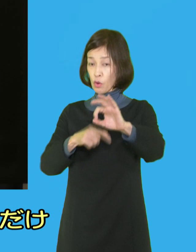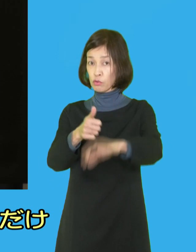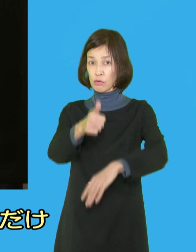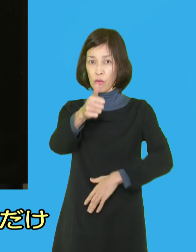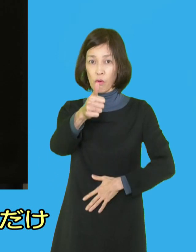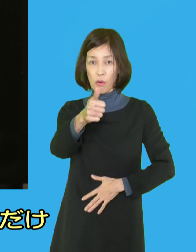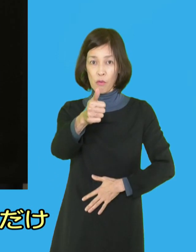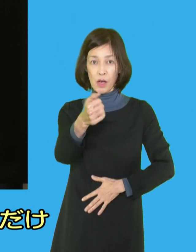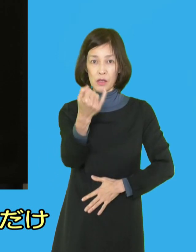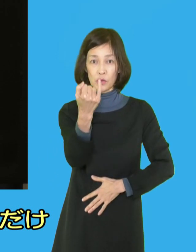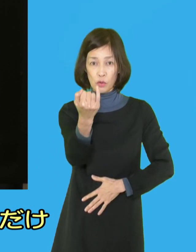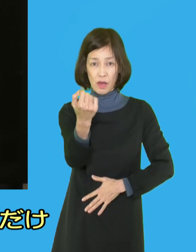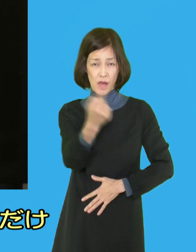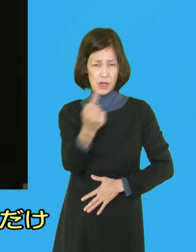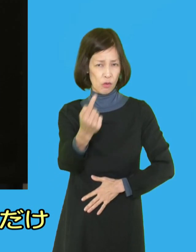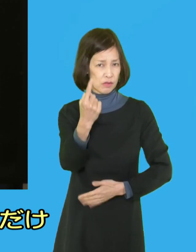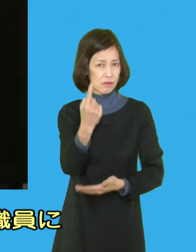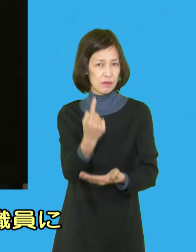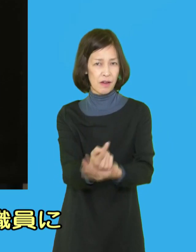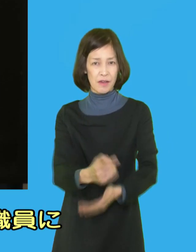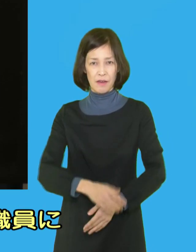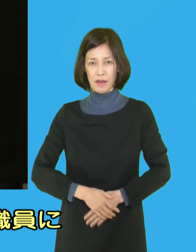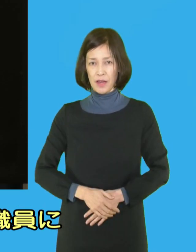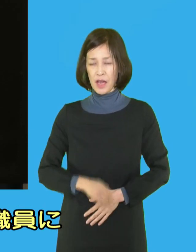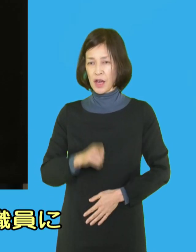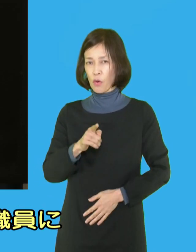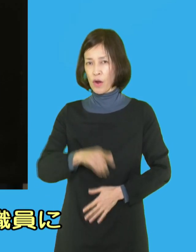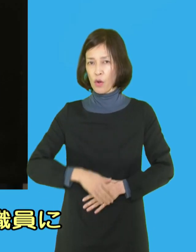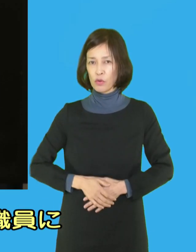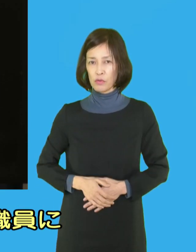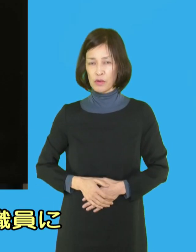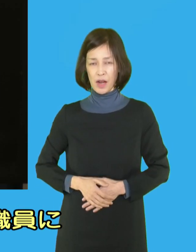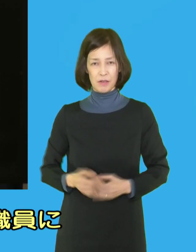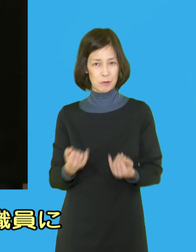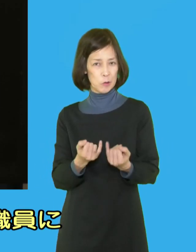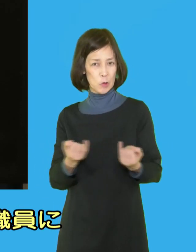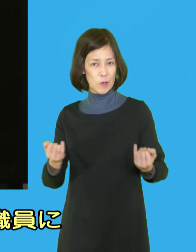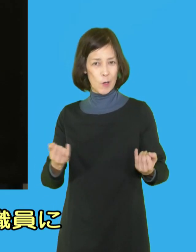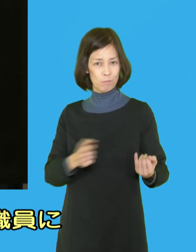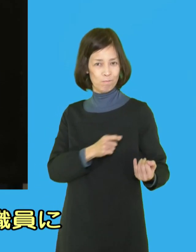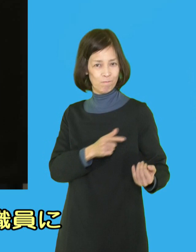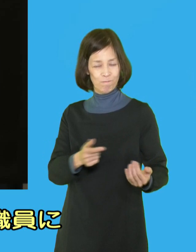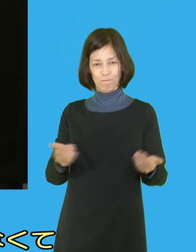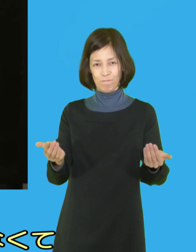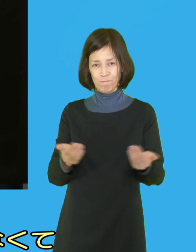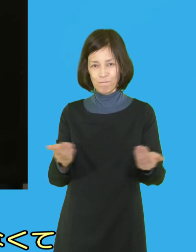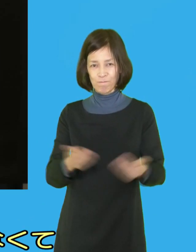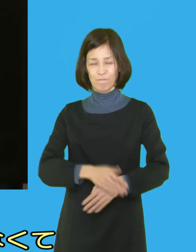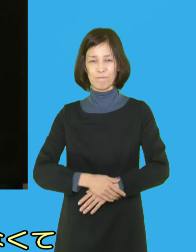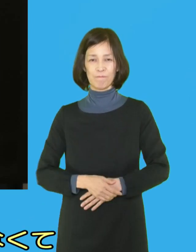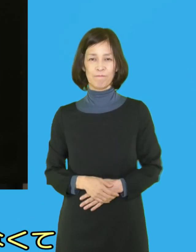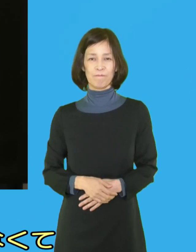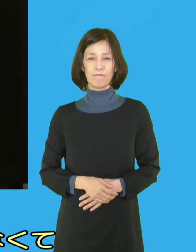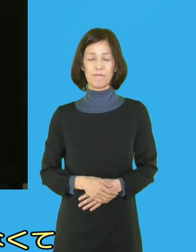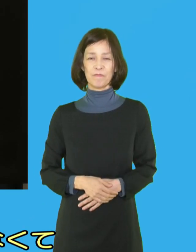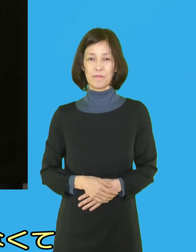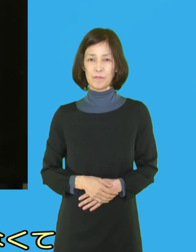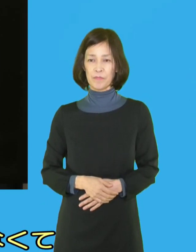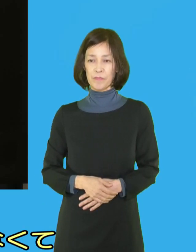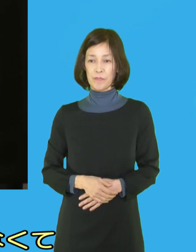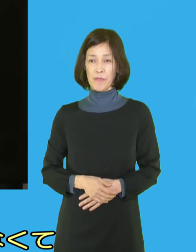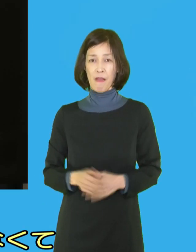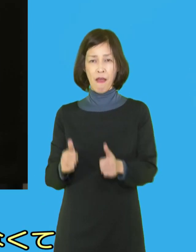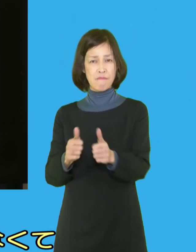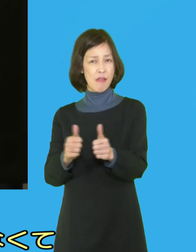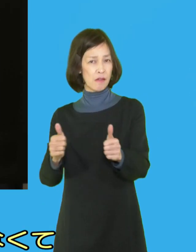性は一人だけという状況です。もうこれをどんどんと女性職員に活躍していただいて、まあ、男性目